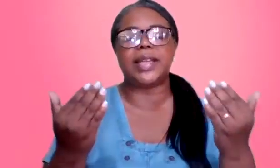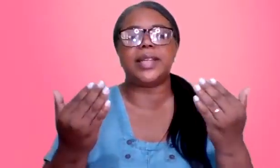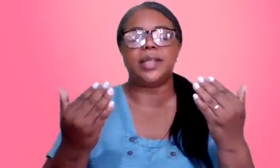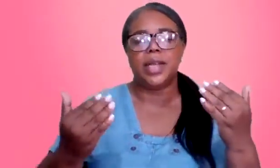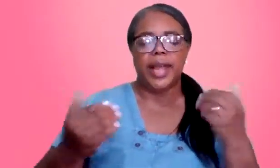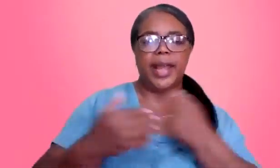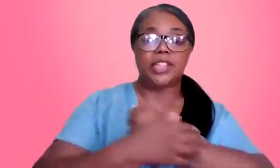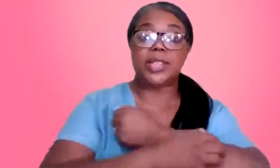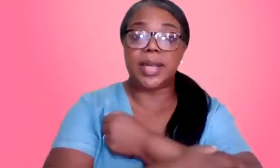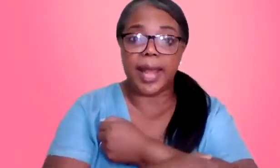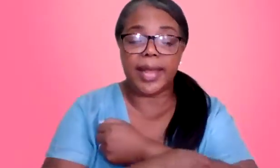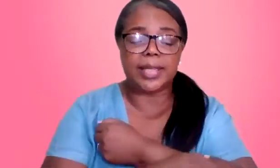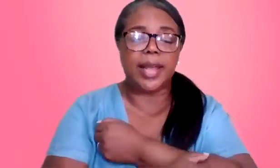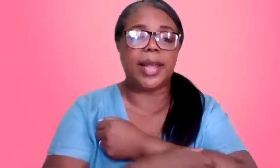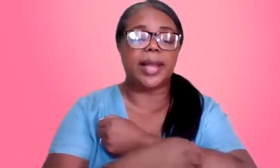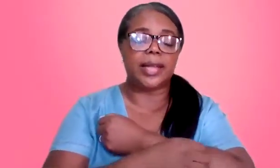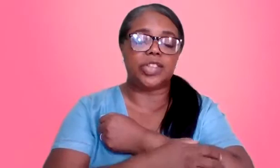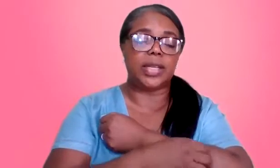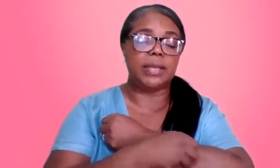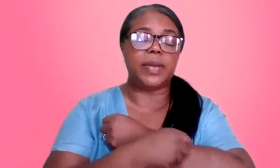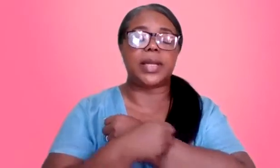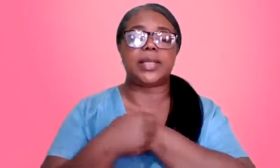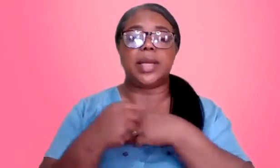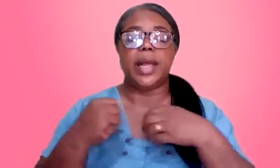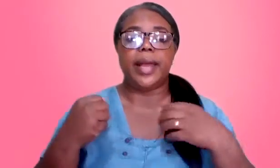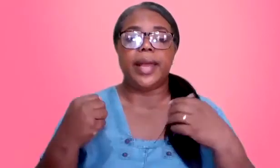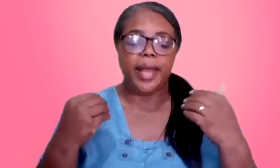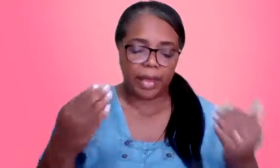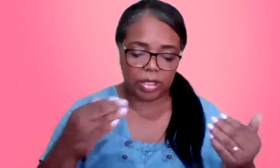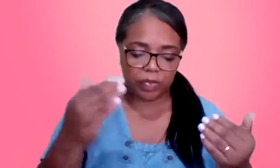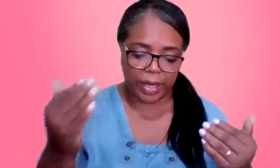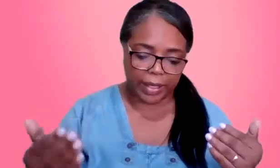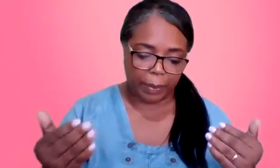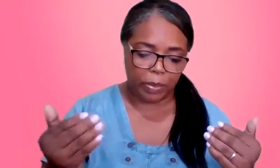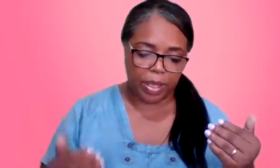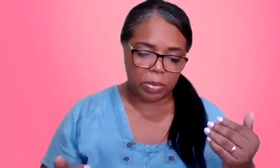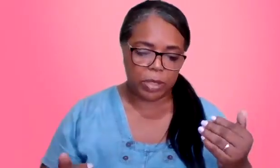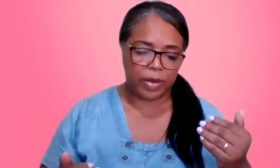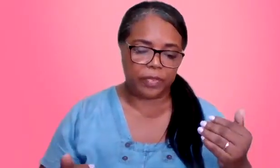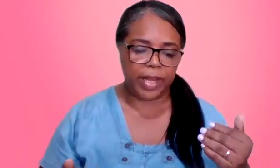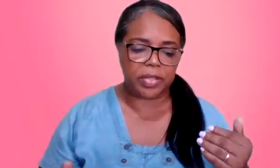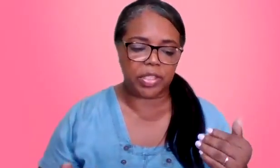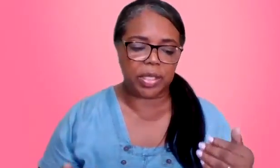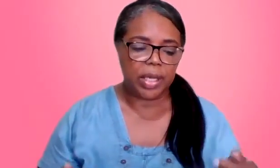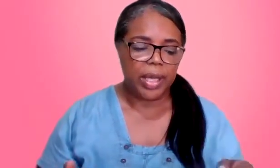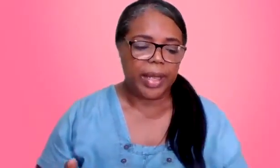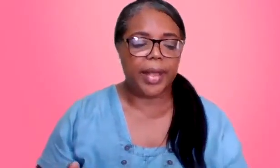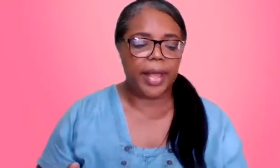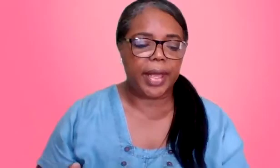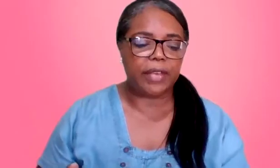brasileira de sinais, né, a lei de Libras, que nós vamos falar daqui a pouquinho, mais para frente, que